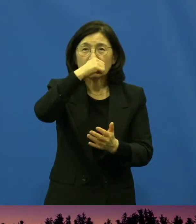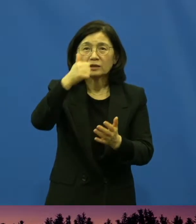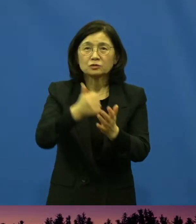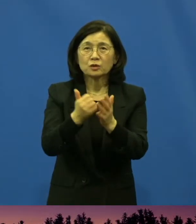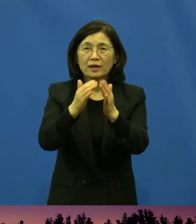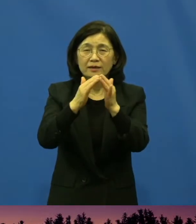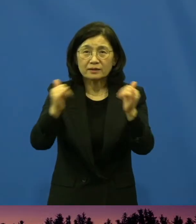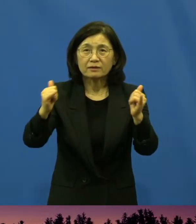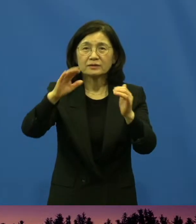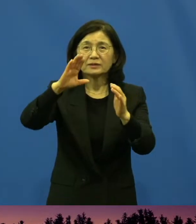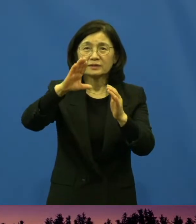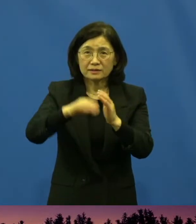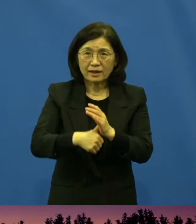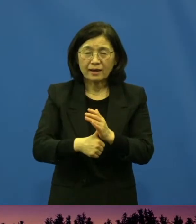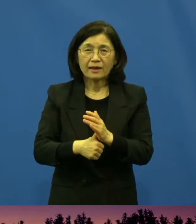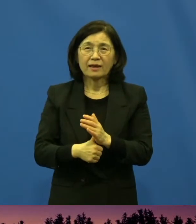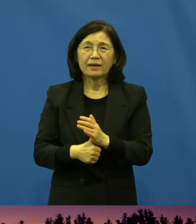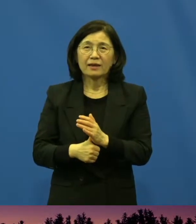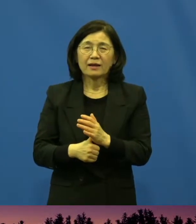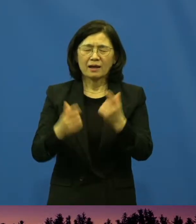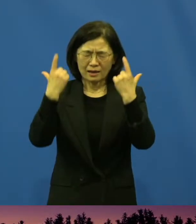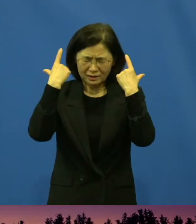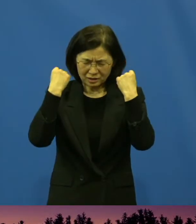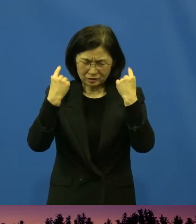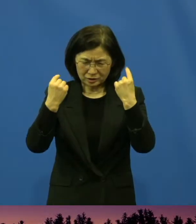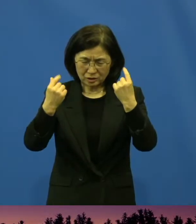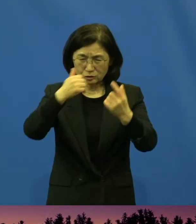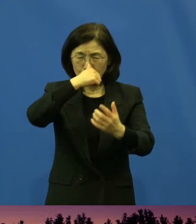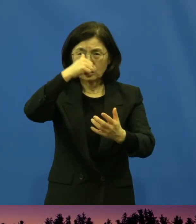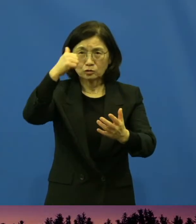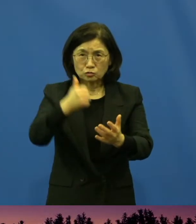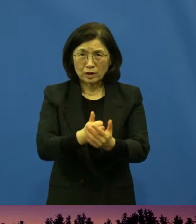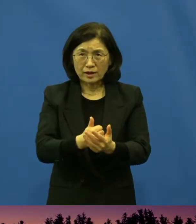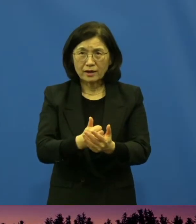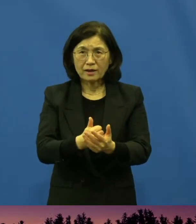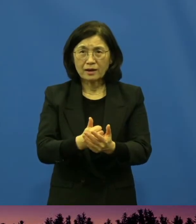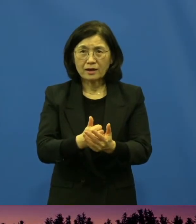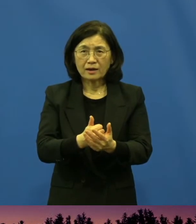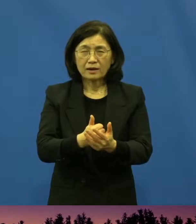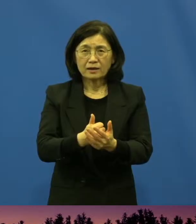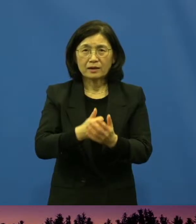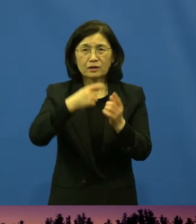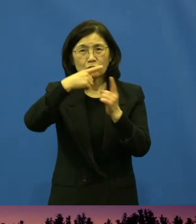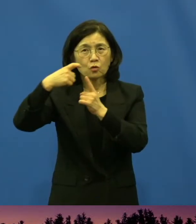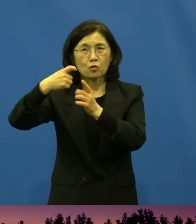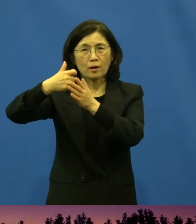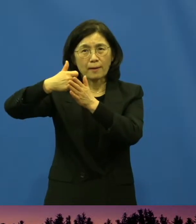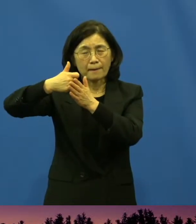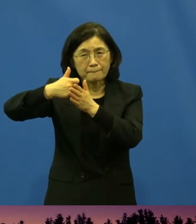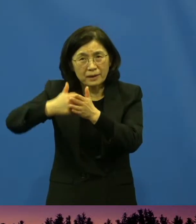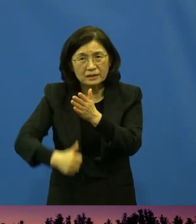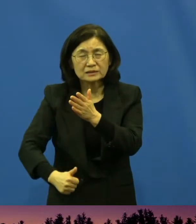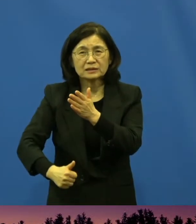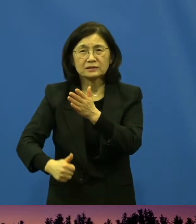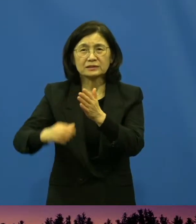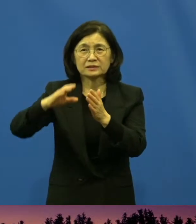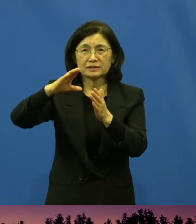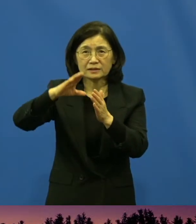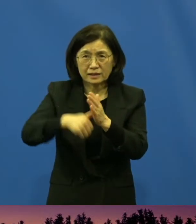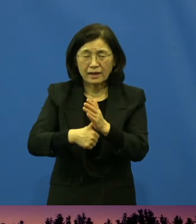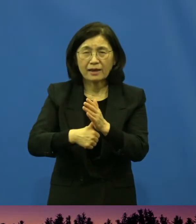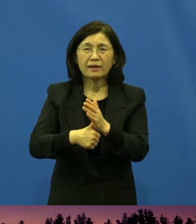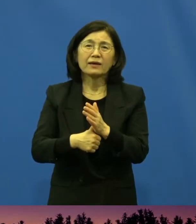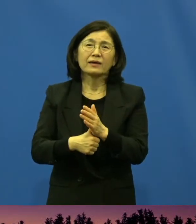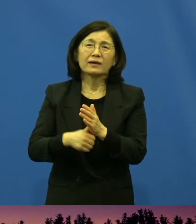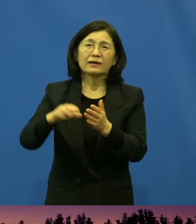때, 그러니까 여전히 죄를 먹고 마시고 죄의 포로가 되어 속박 속에 살아가는 그 상태에 있을